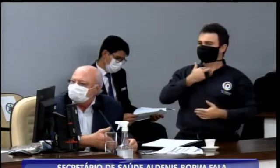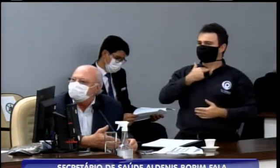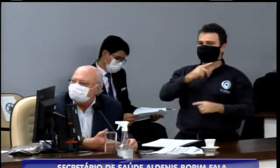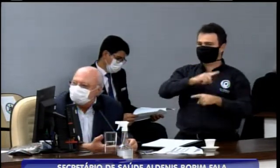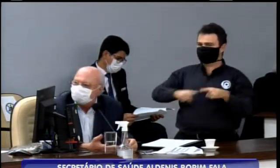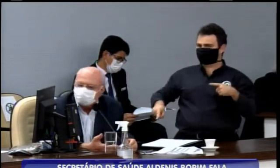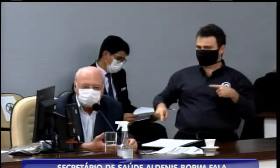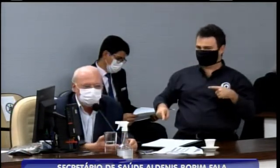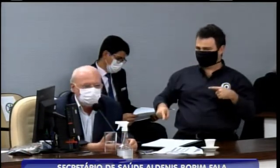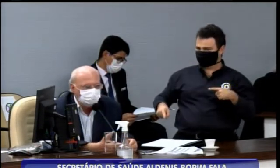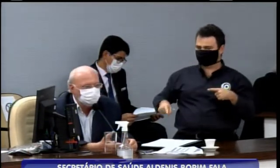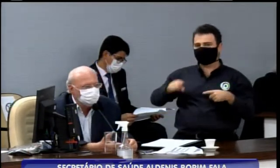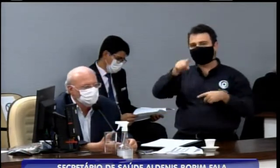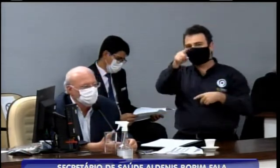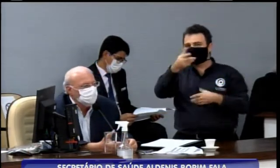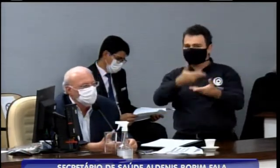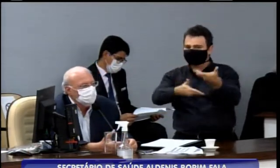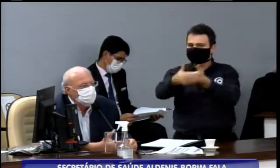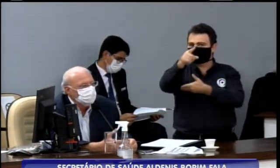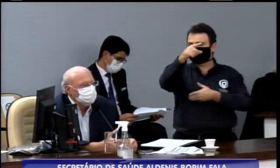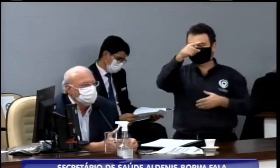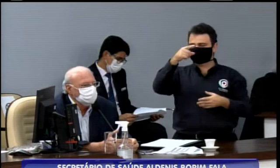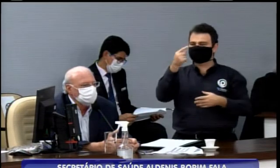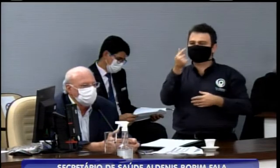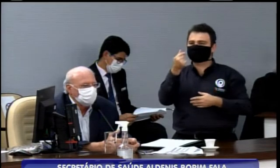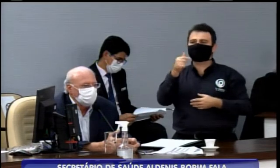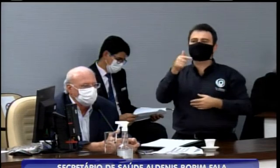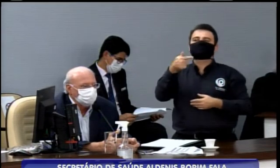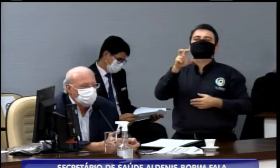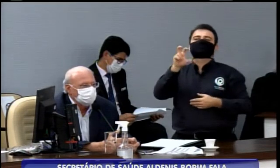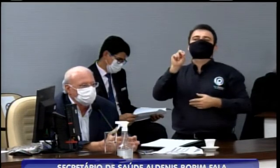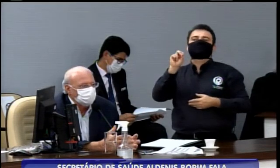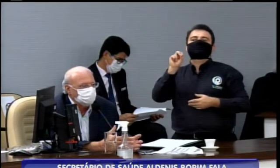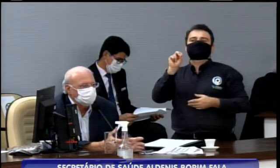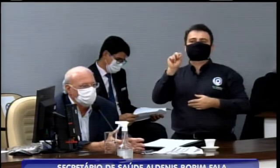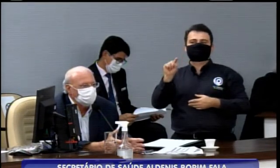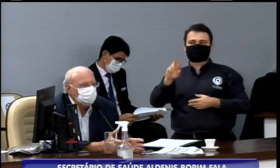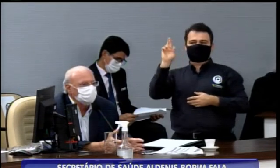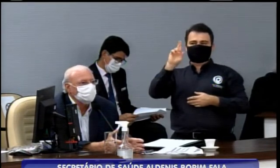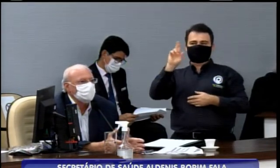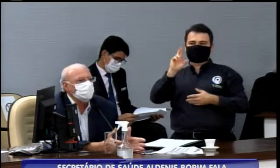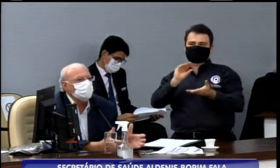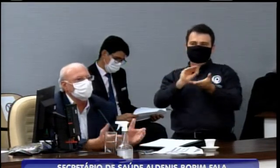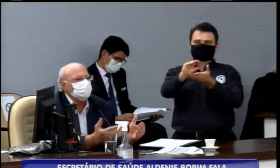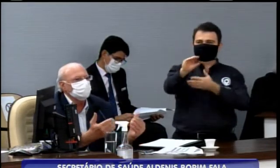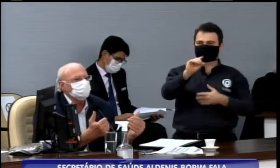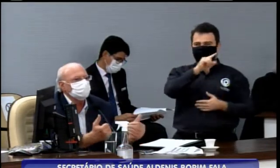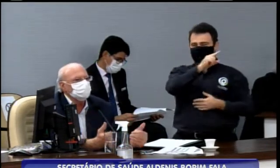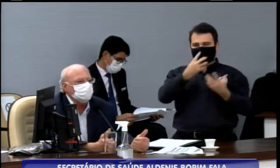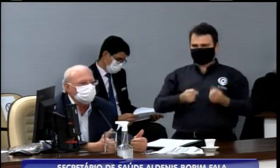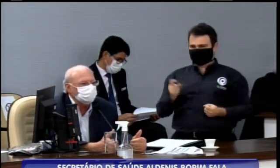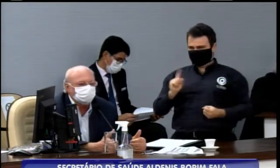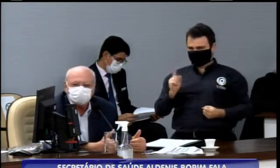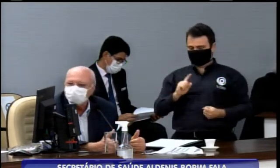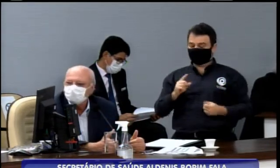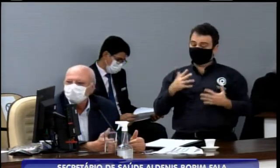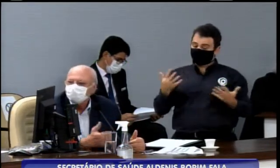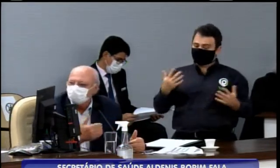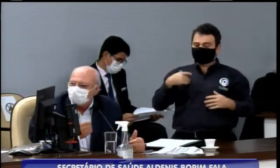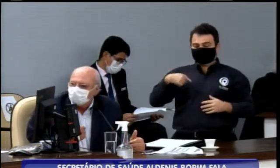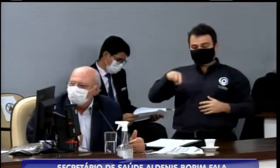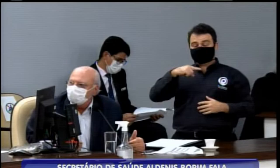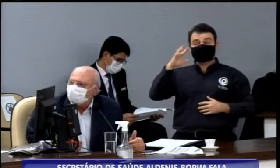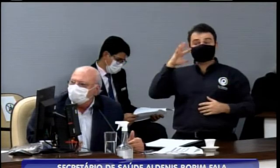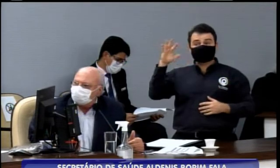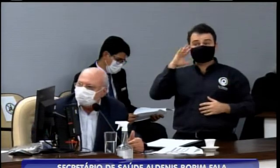pagar esses 750 mil. O que então nós vimos? Nós pegamos e compramos leitos